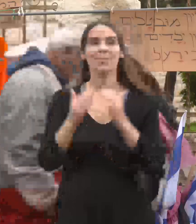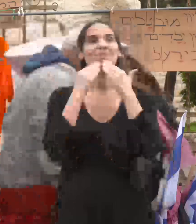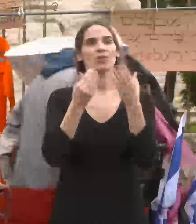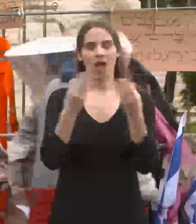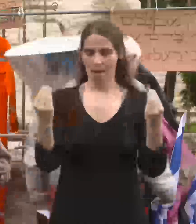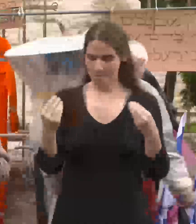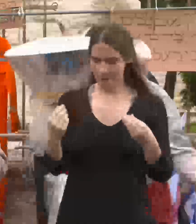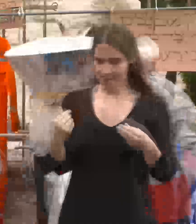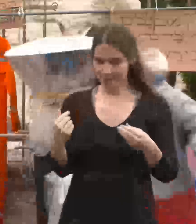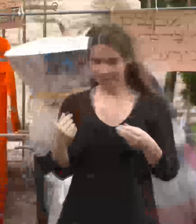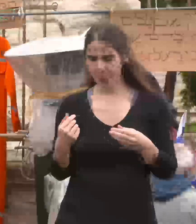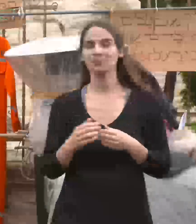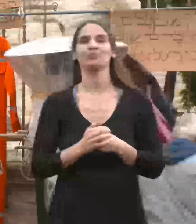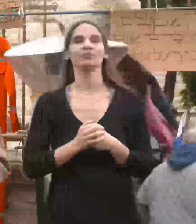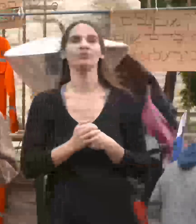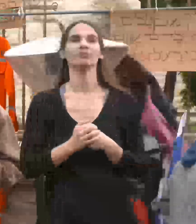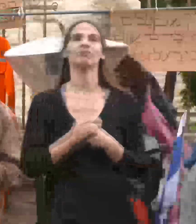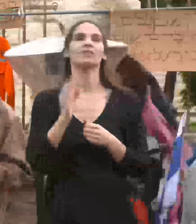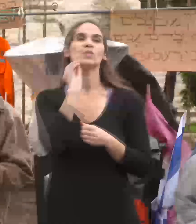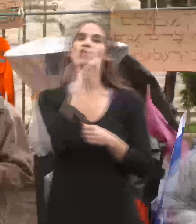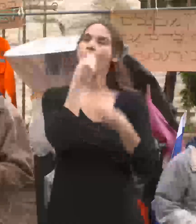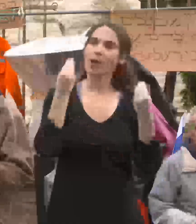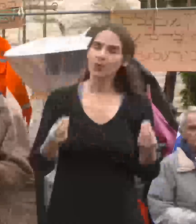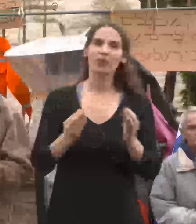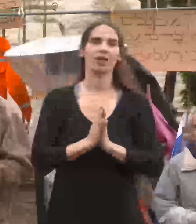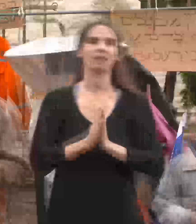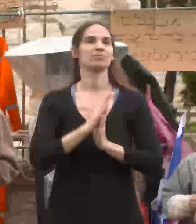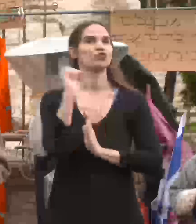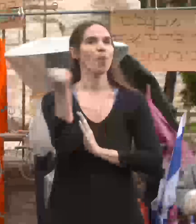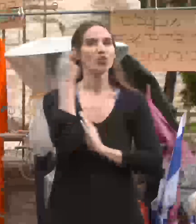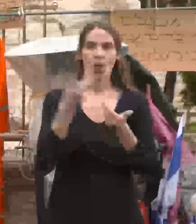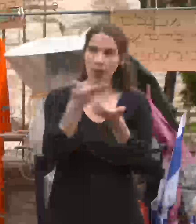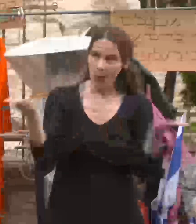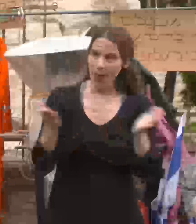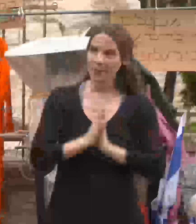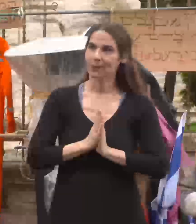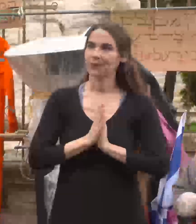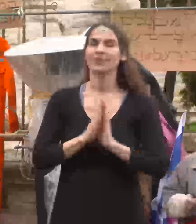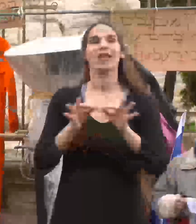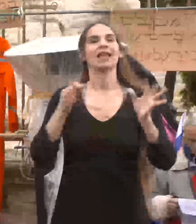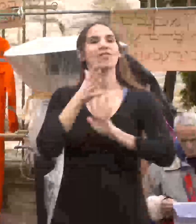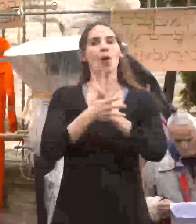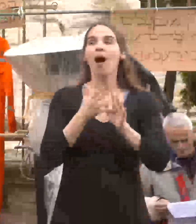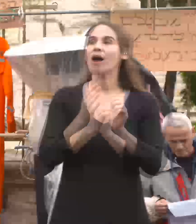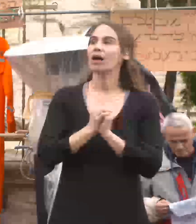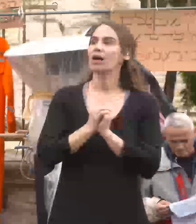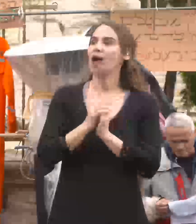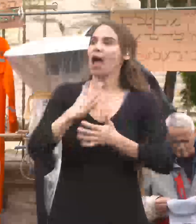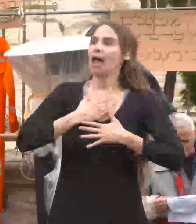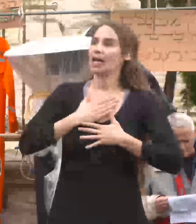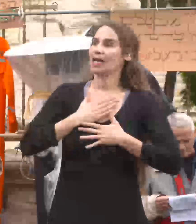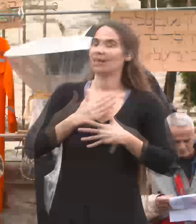תודה רבה נחום, תודה רבה. צהריים טובים ושבת שלום לכולם. אתחיל ואומר